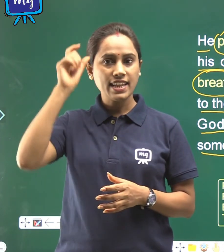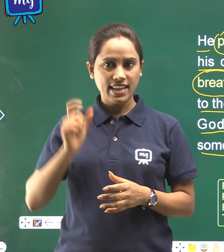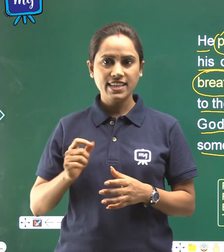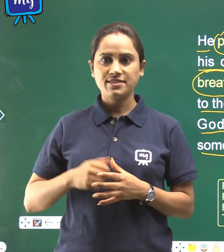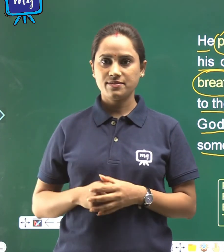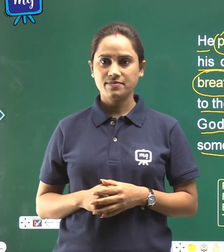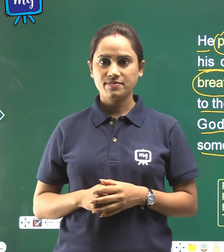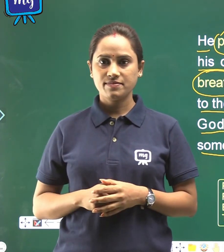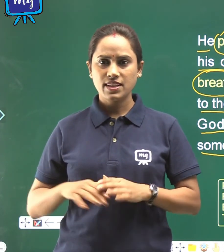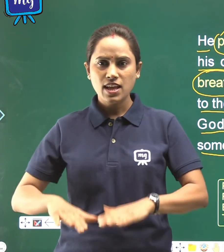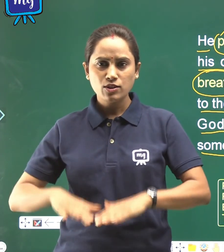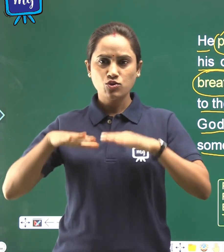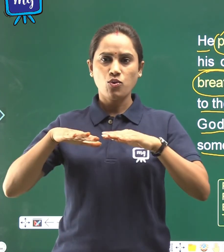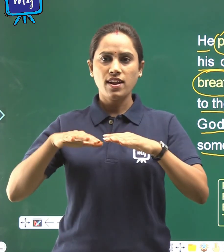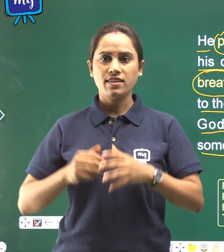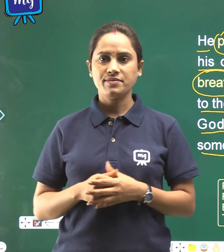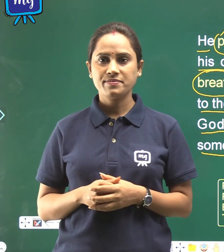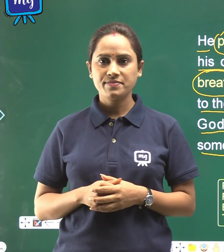release, छोड़ना,